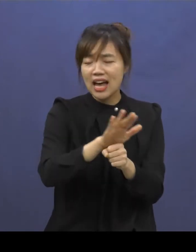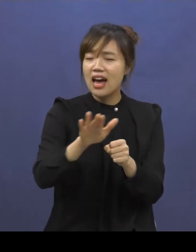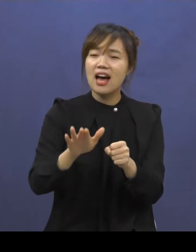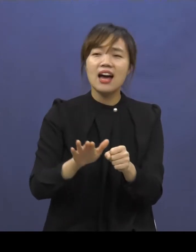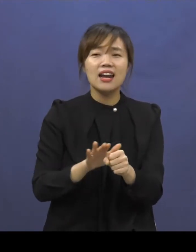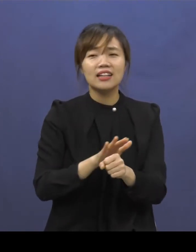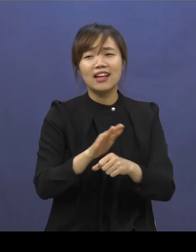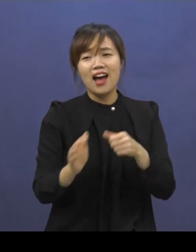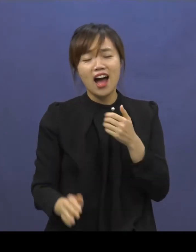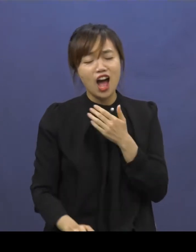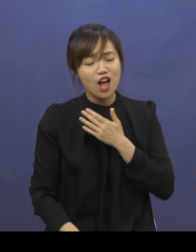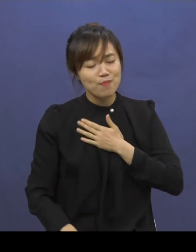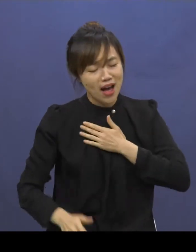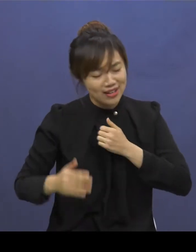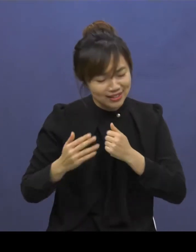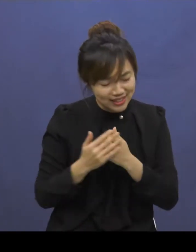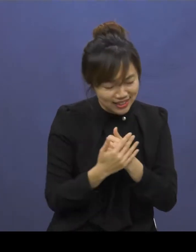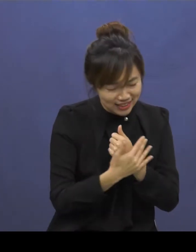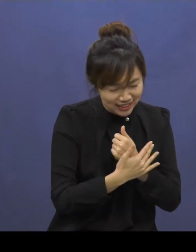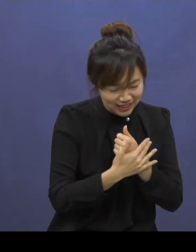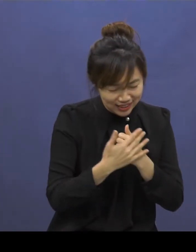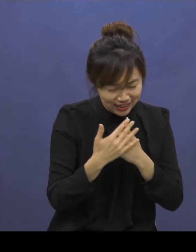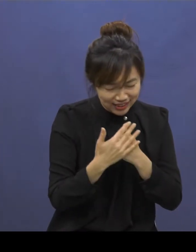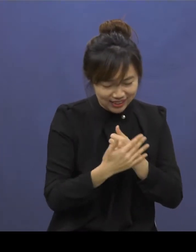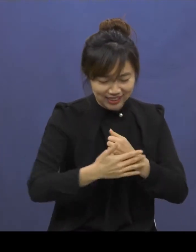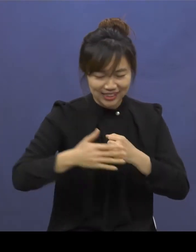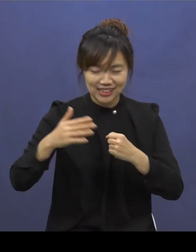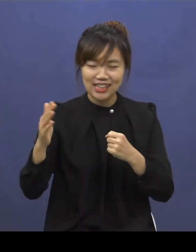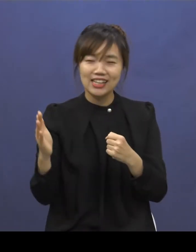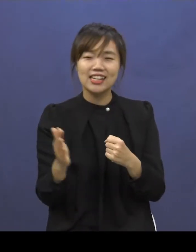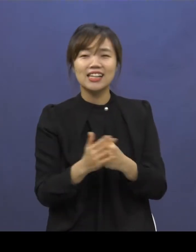사랑 날 만지시니